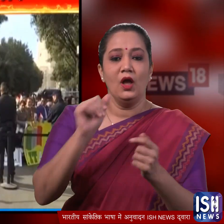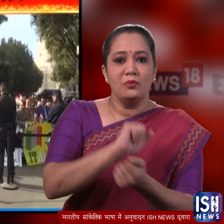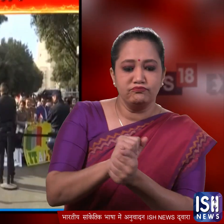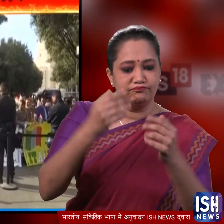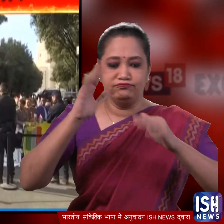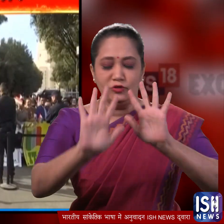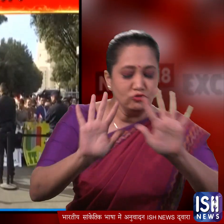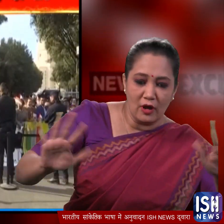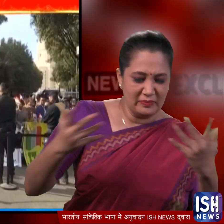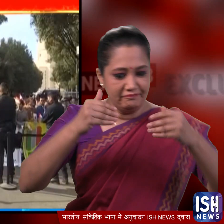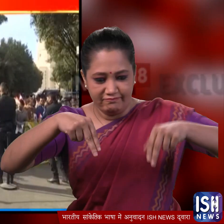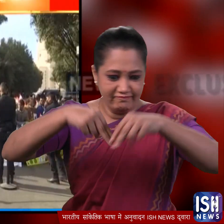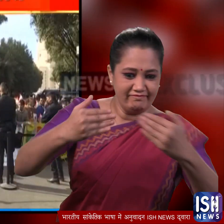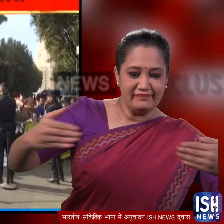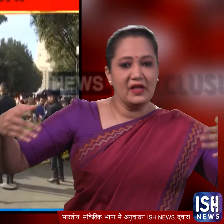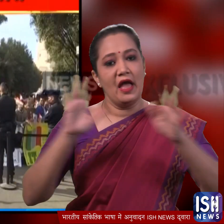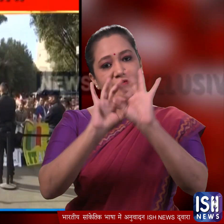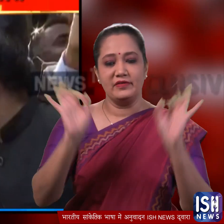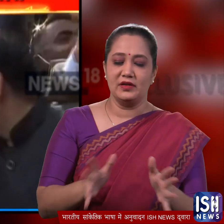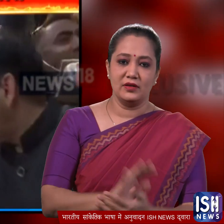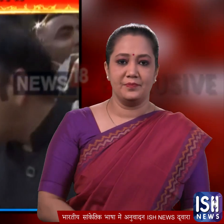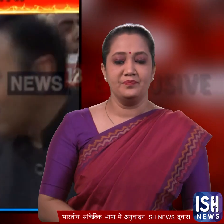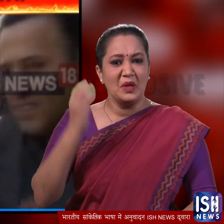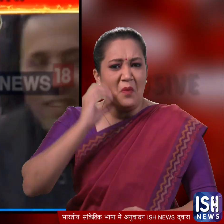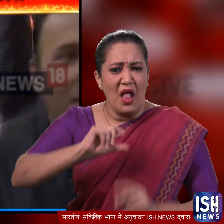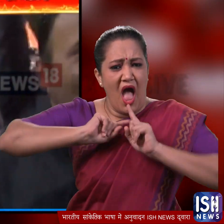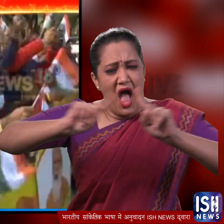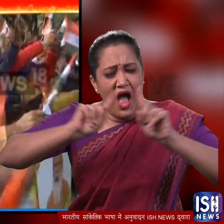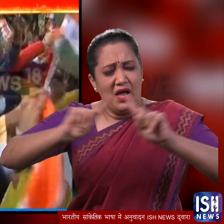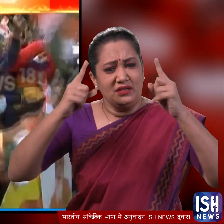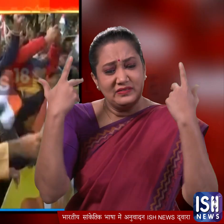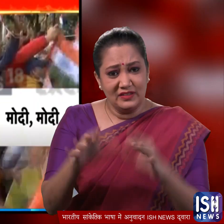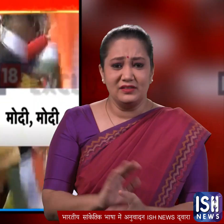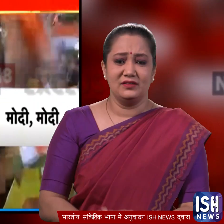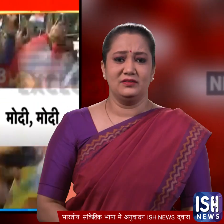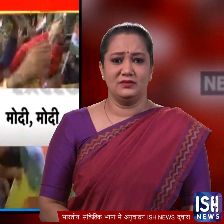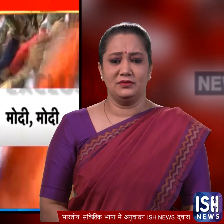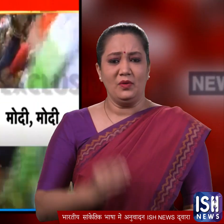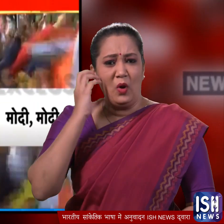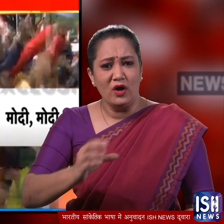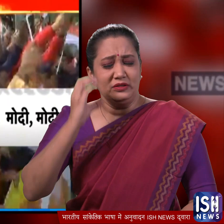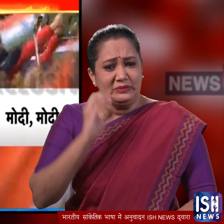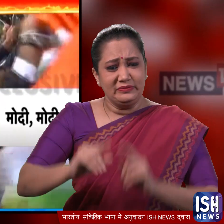वहां की पुलिस ने लोगों को रोकने के लिए कड़े इंतजाम किए थे। भीड़ ने मोदी मोदी के नारे लगाए,